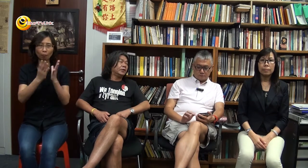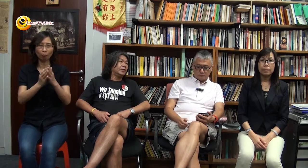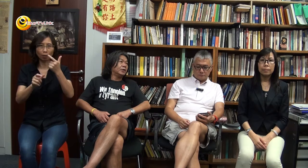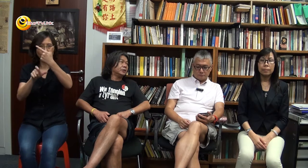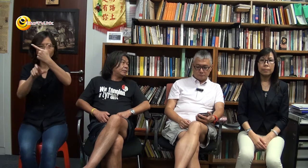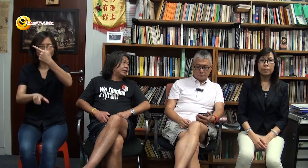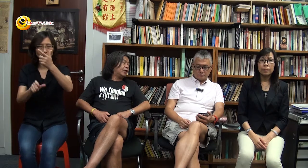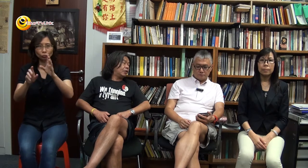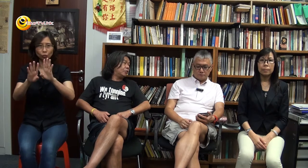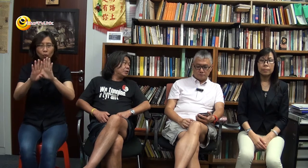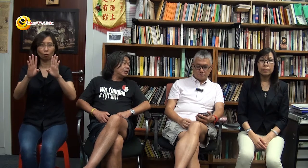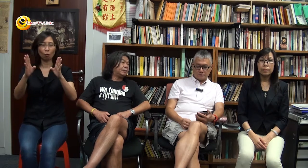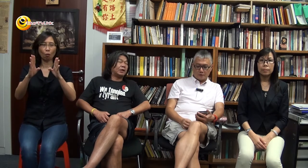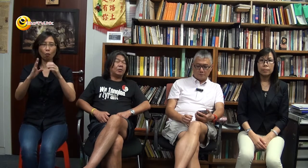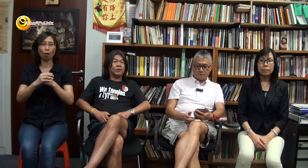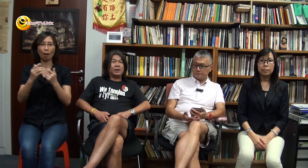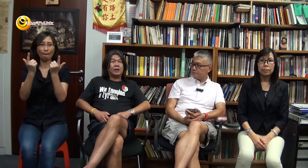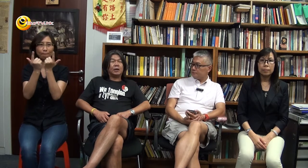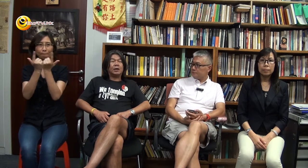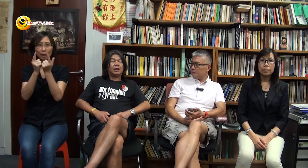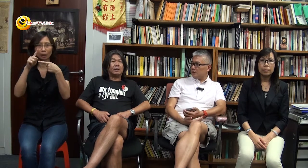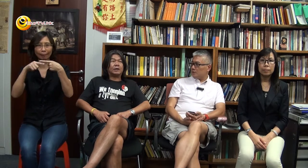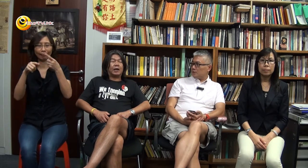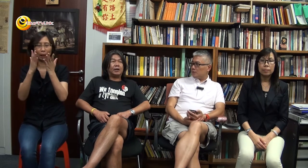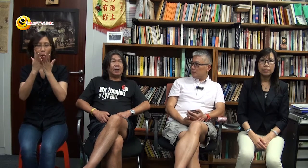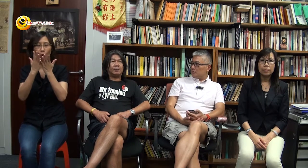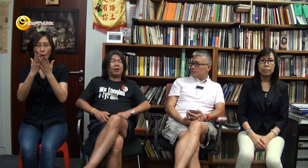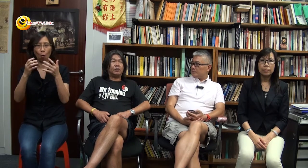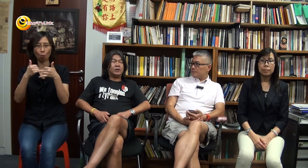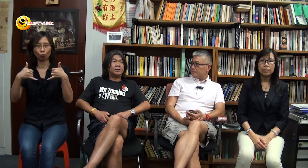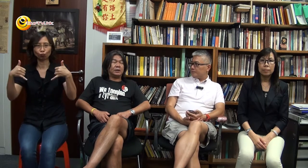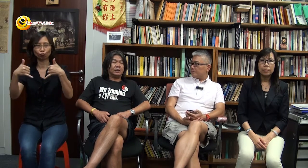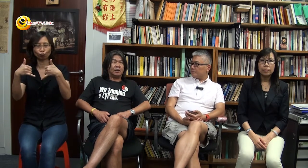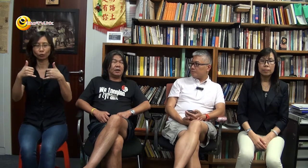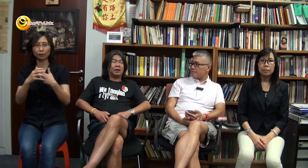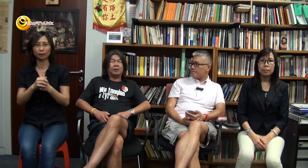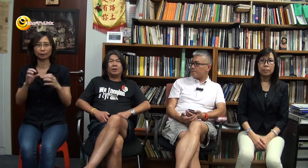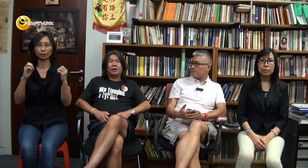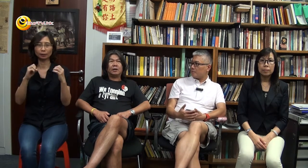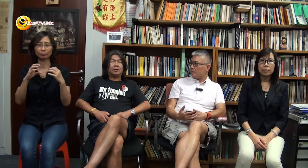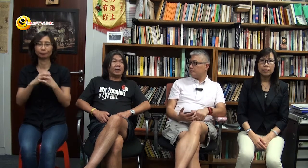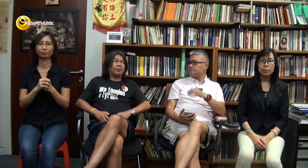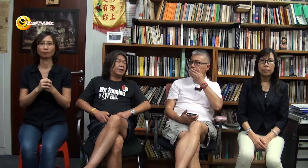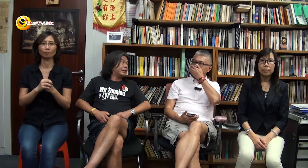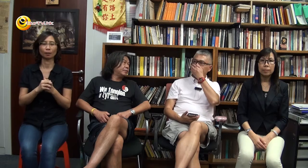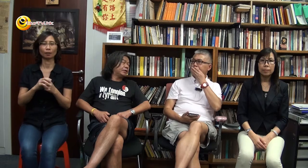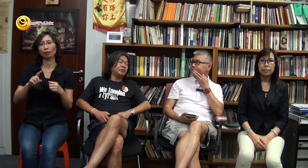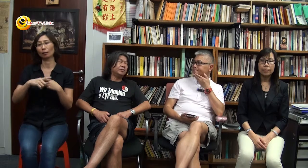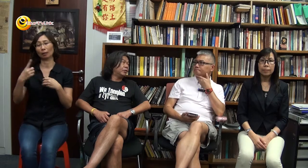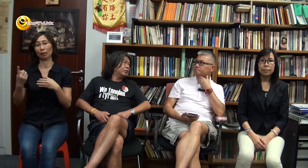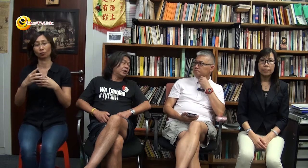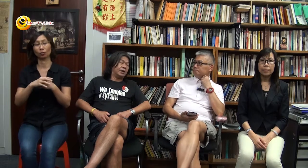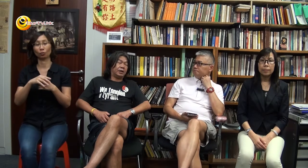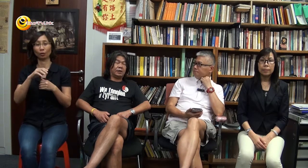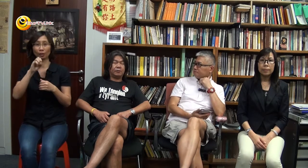開，即係北戴河會議啦。北戴河會議，咁你睇北戴河會之前林繼華正式被